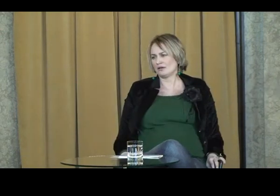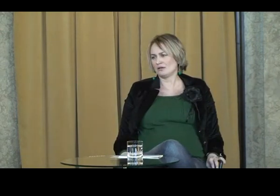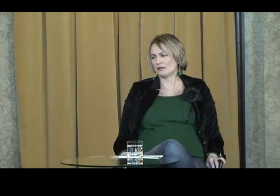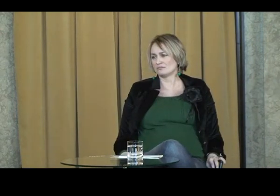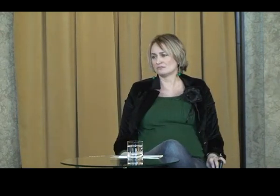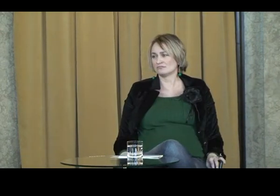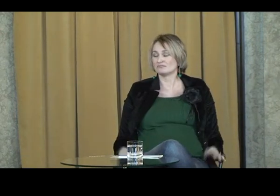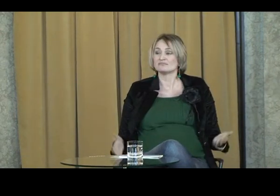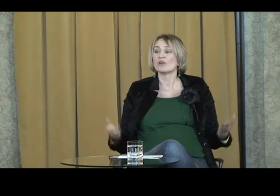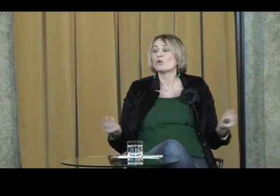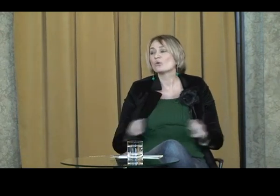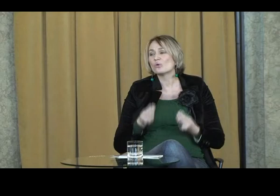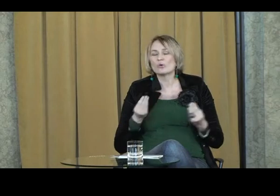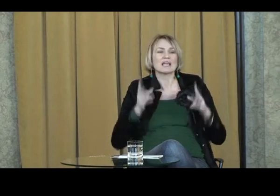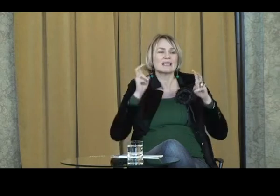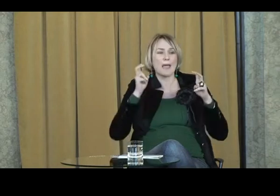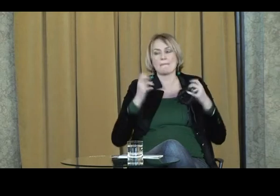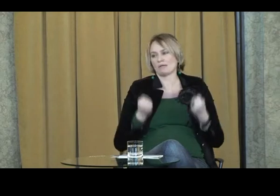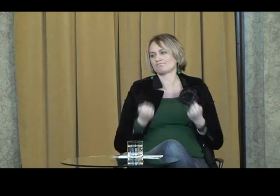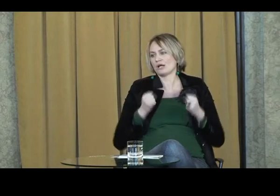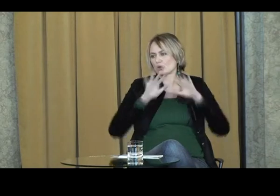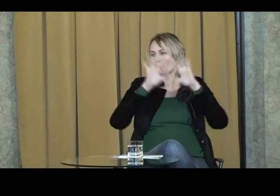einer Behindertengruppe hat andere Bedürfnisse, das ist sehr mühsam.